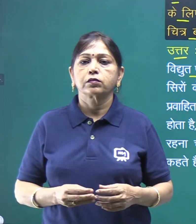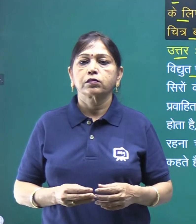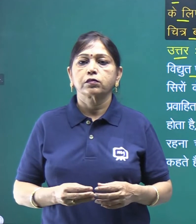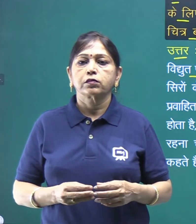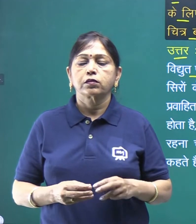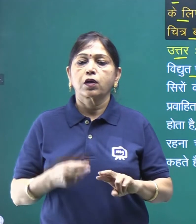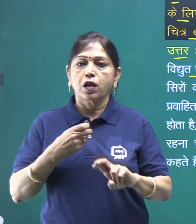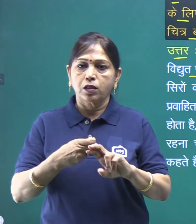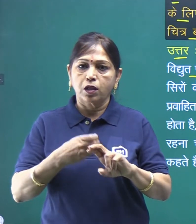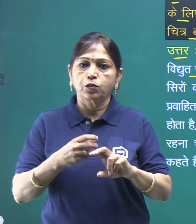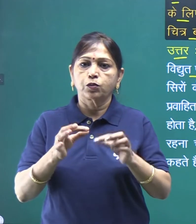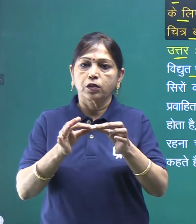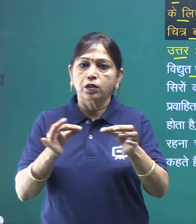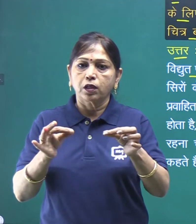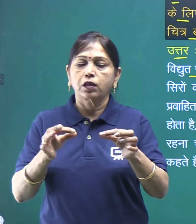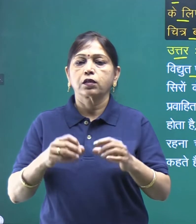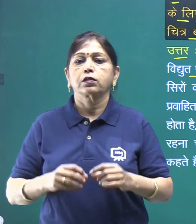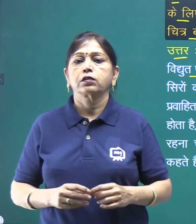धातु के तार के